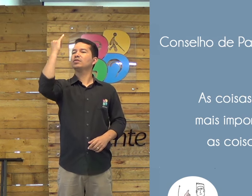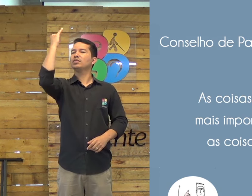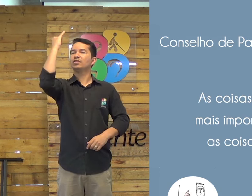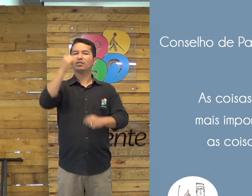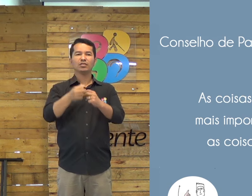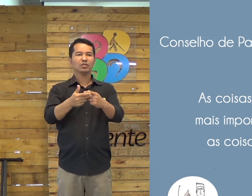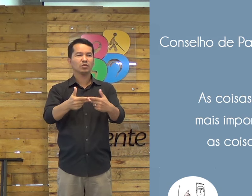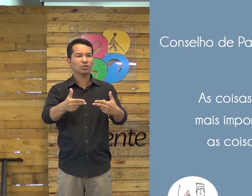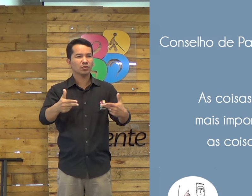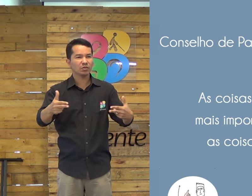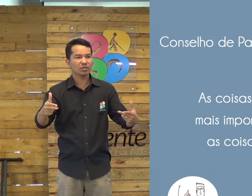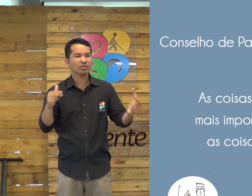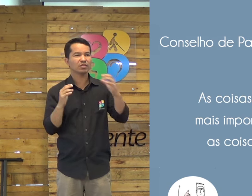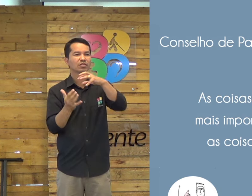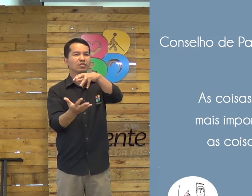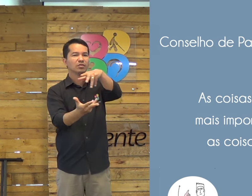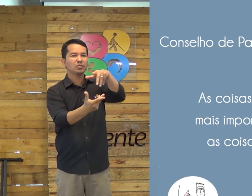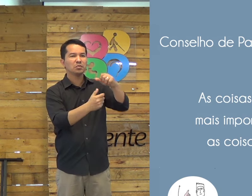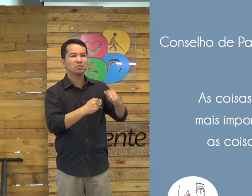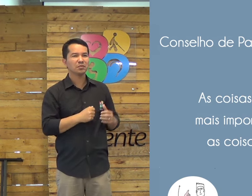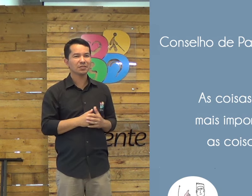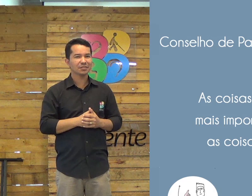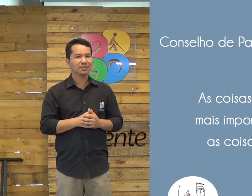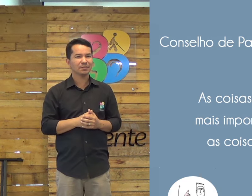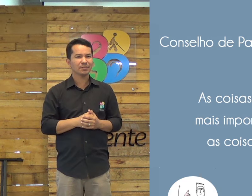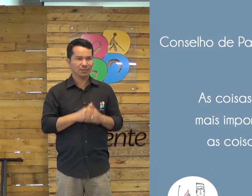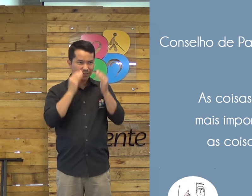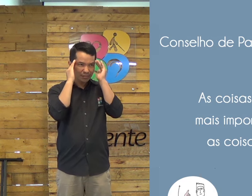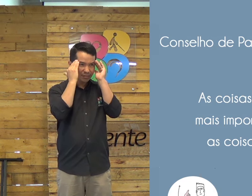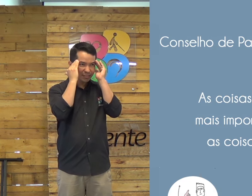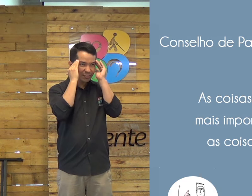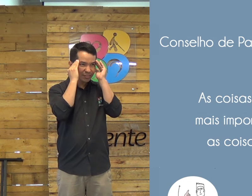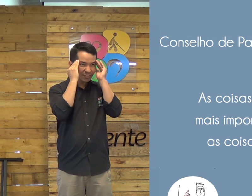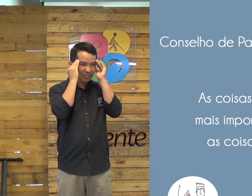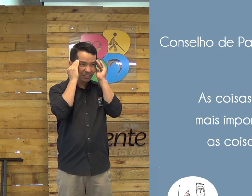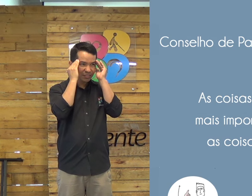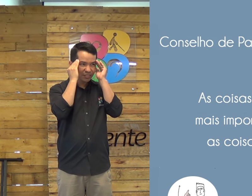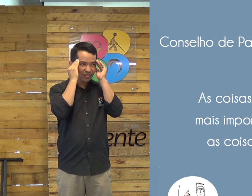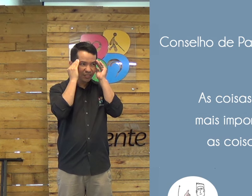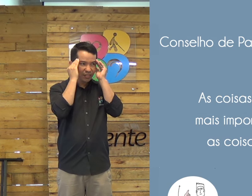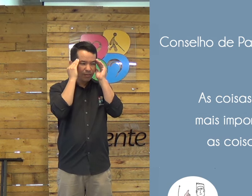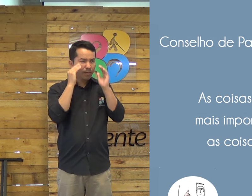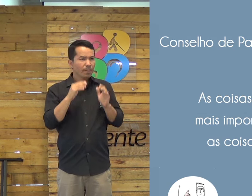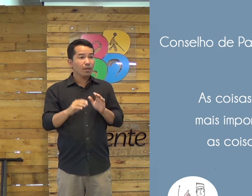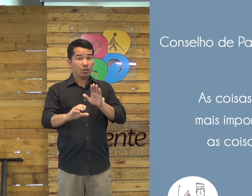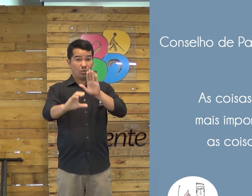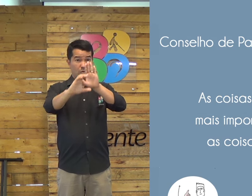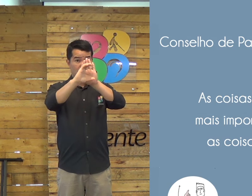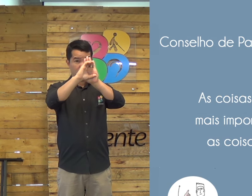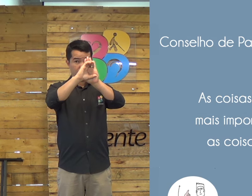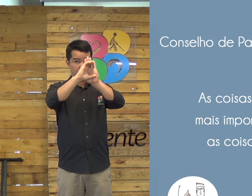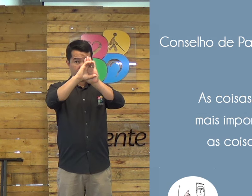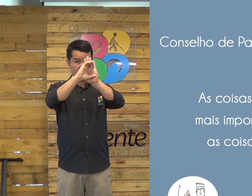As coisas de Deus são mais importantes que as coisas do mundo. Entendeu?